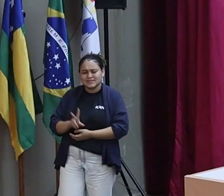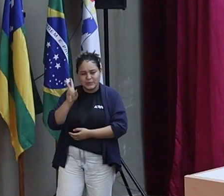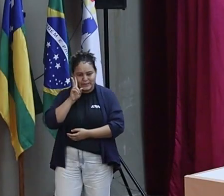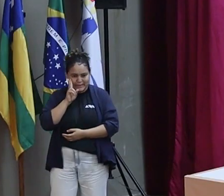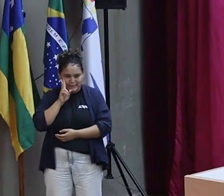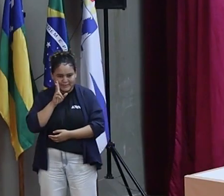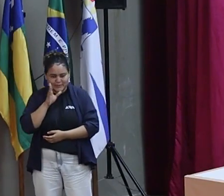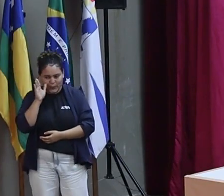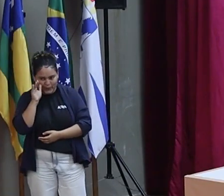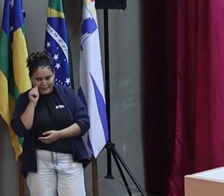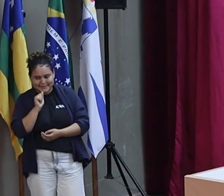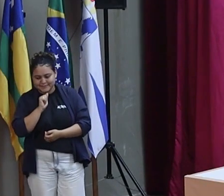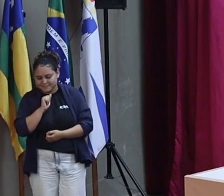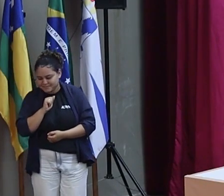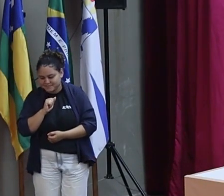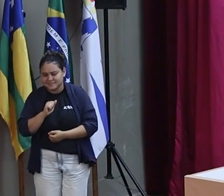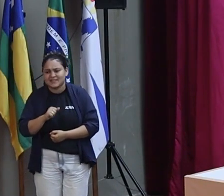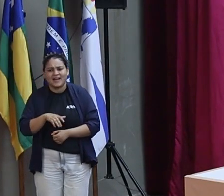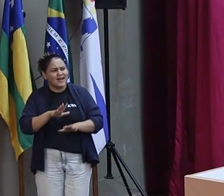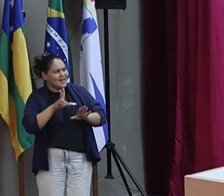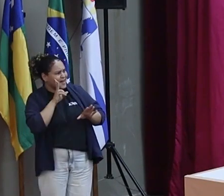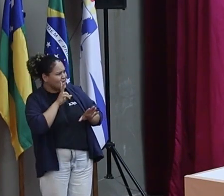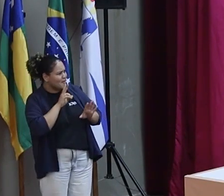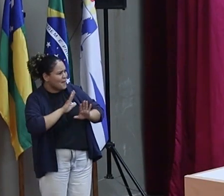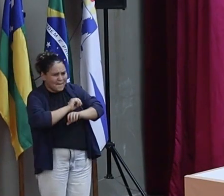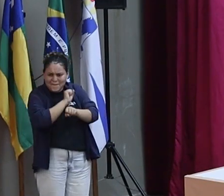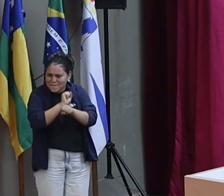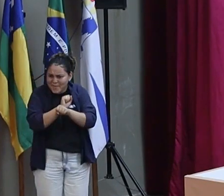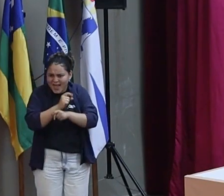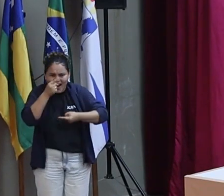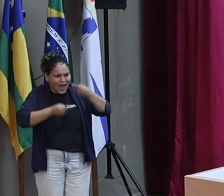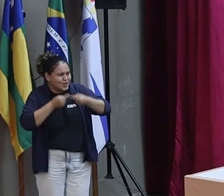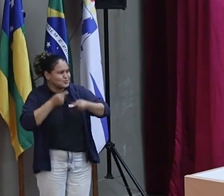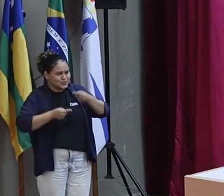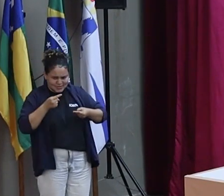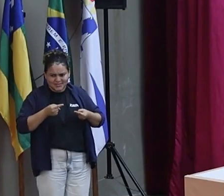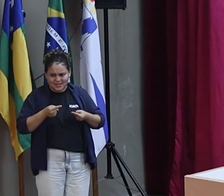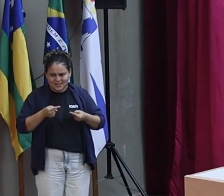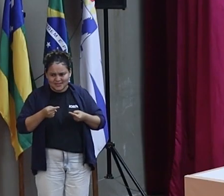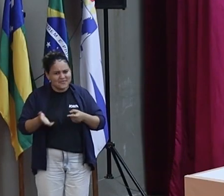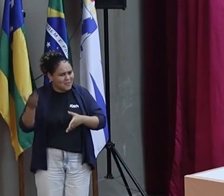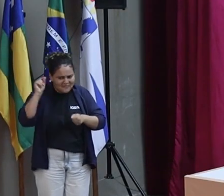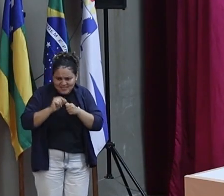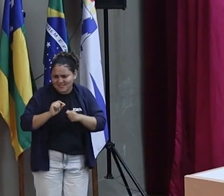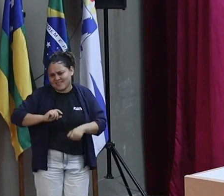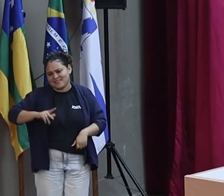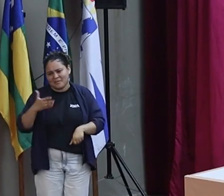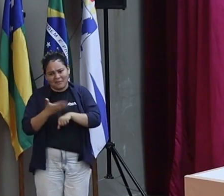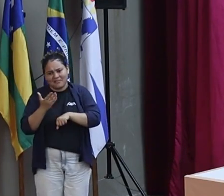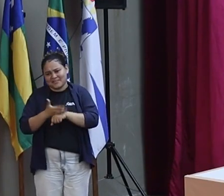engraçada. Você disse uma vez, vamos parar de discutir o que é linguística aplicada e vamos fazer. É